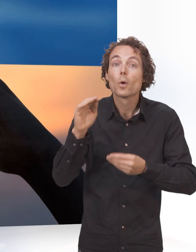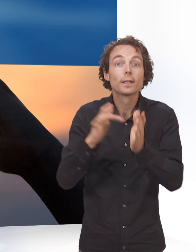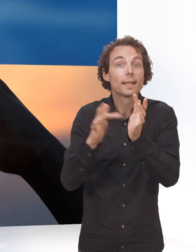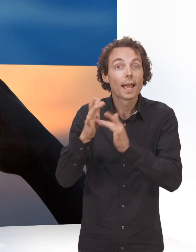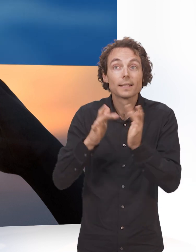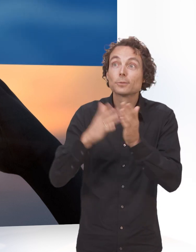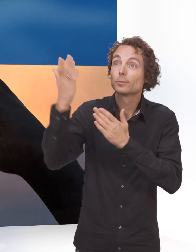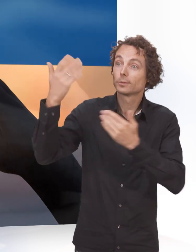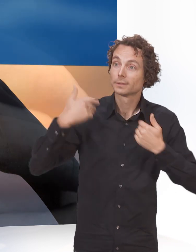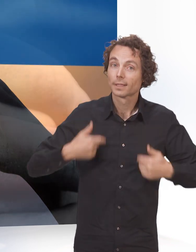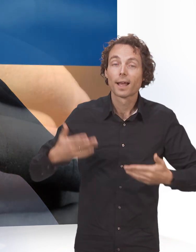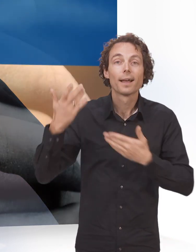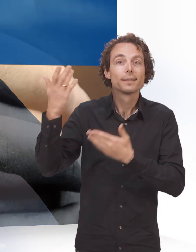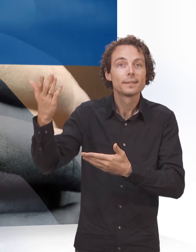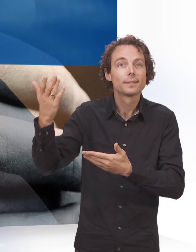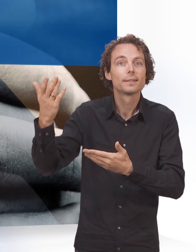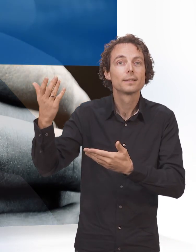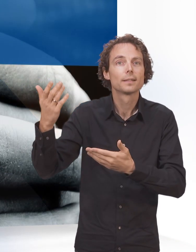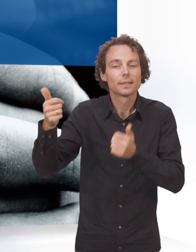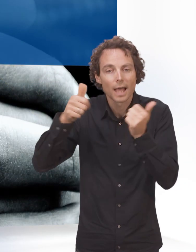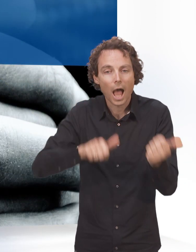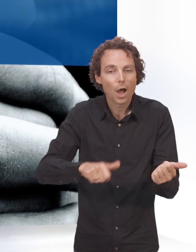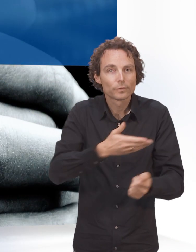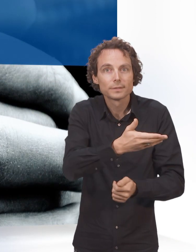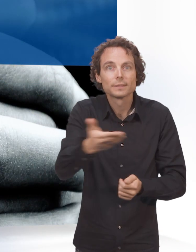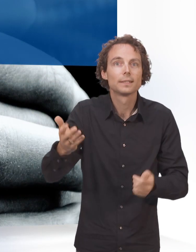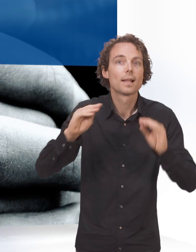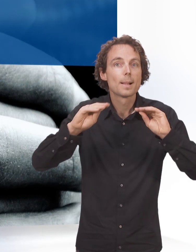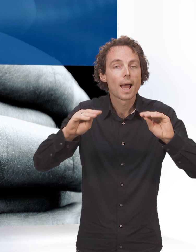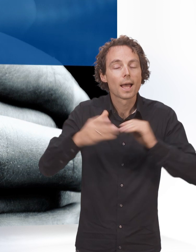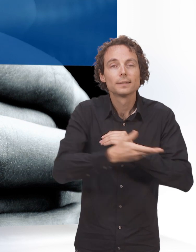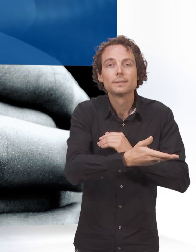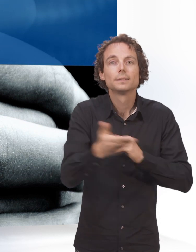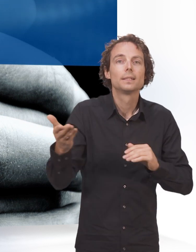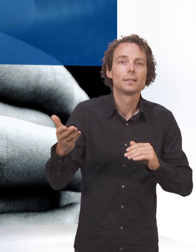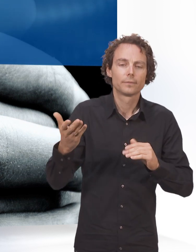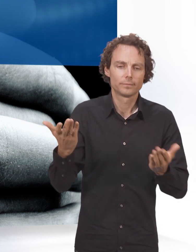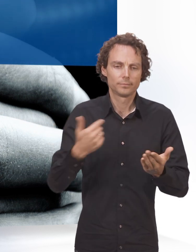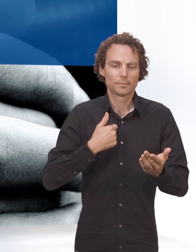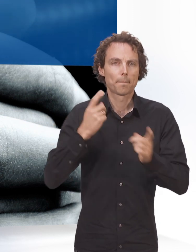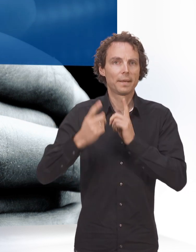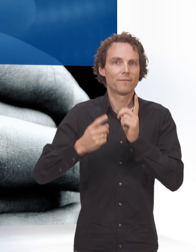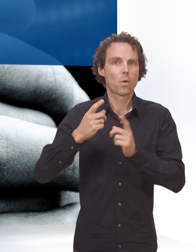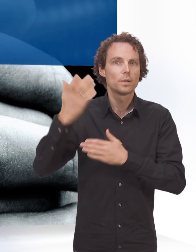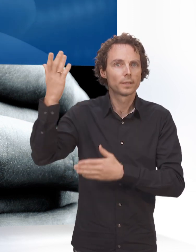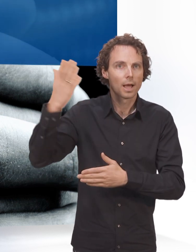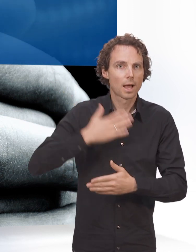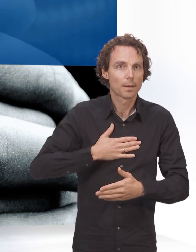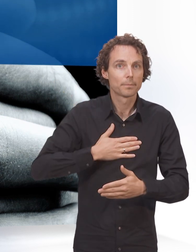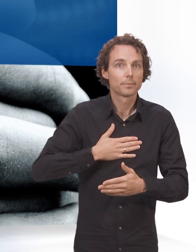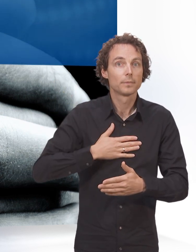Jünger Jesu zu sein. Tauft sie und lehrt sie, was ich